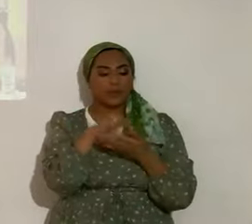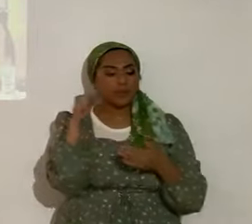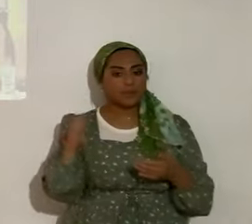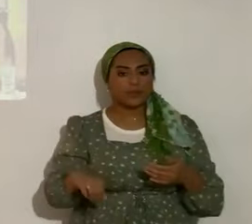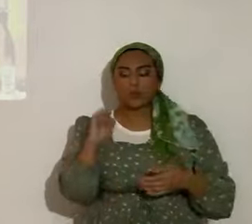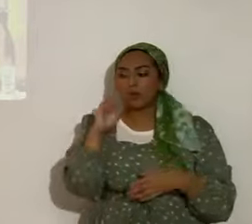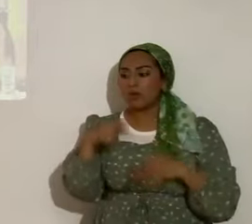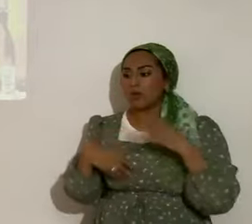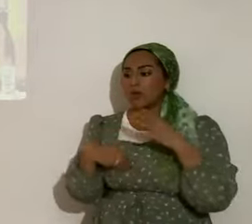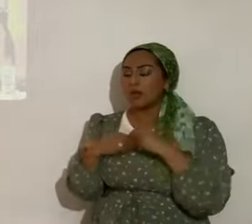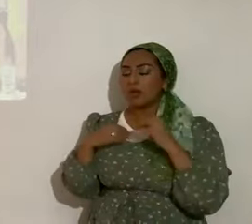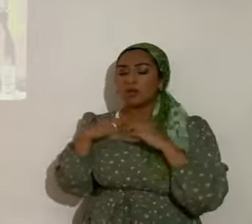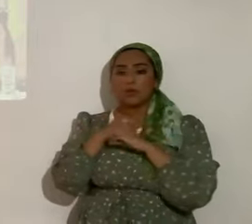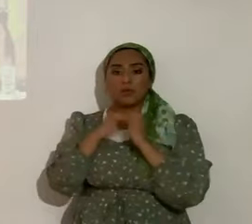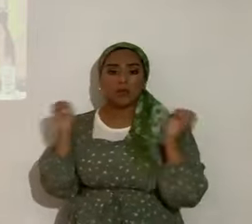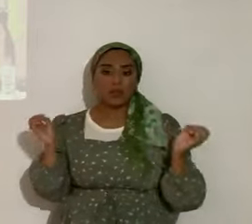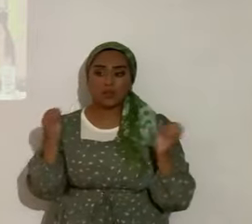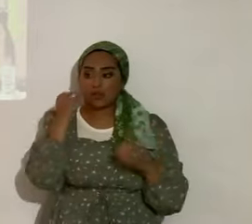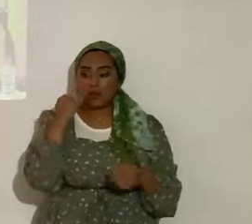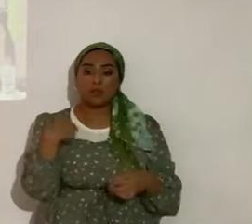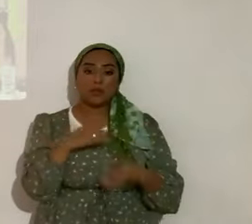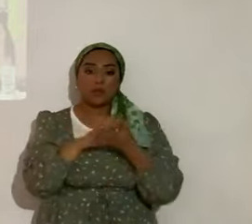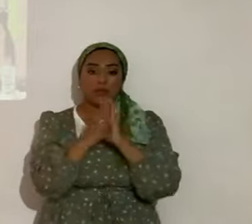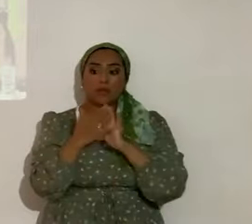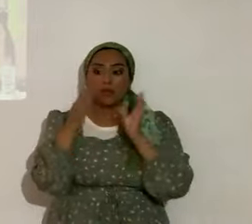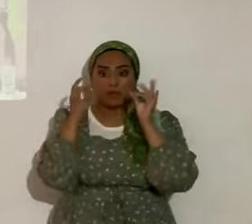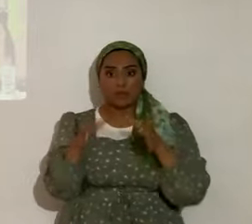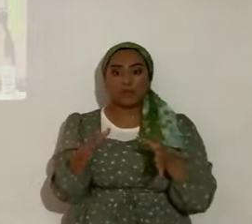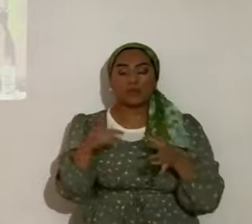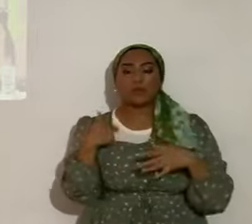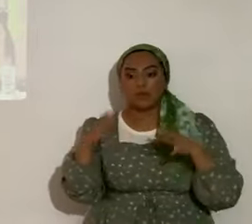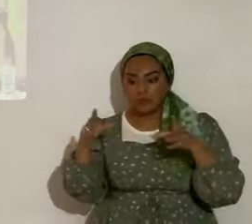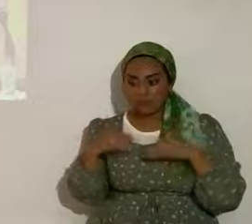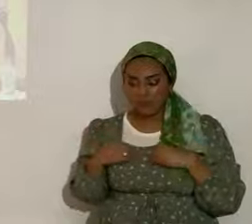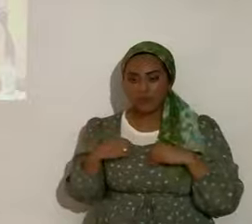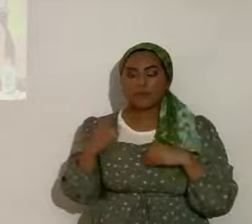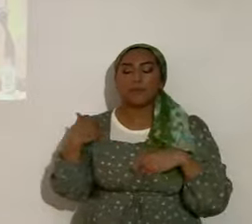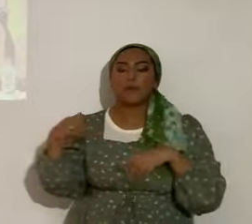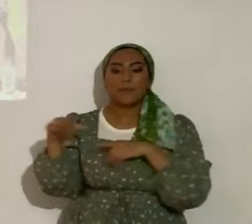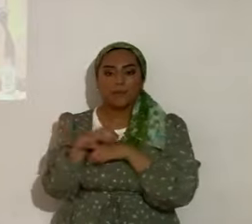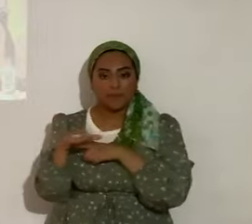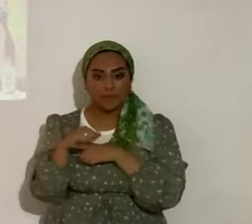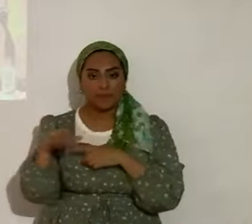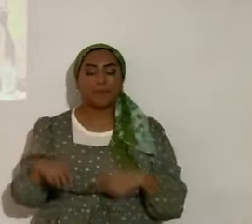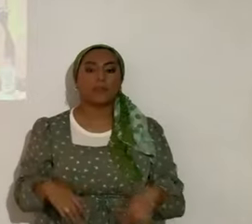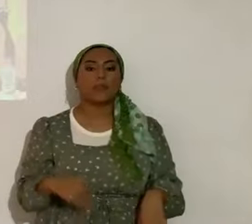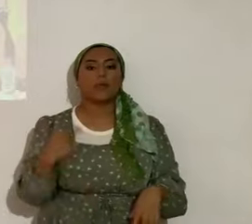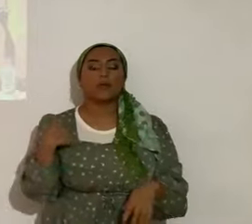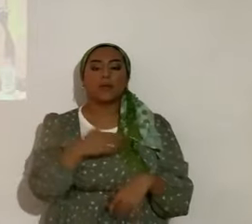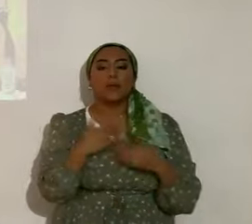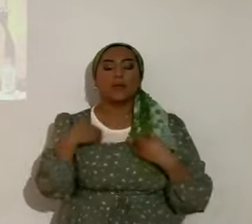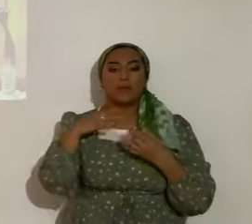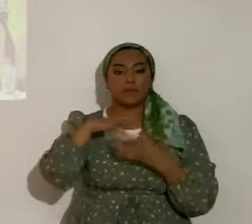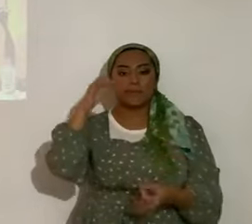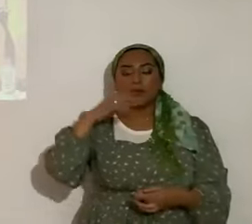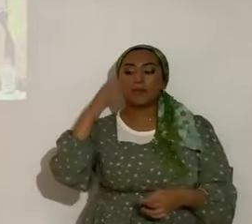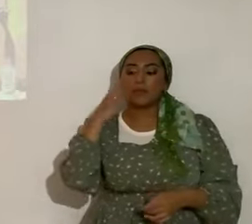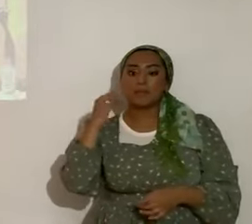agregarse nada, por si no seríamos malditos. Y lo aceptamos de corazón y lo llevamos por obra, entonces tenemos experiencia